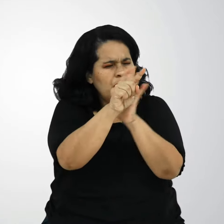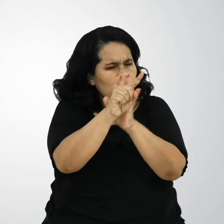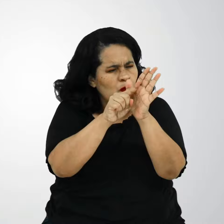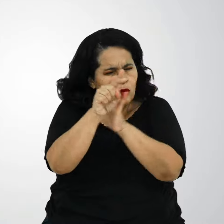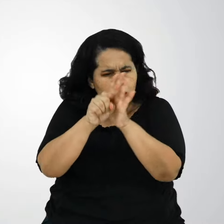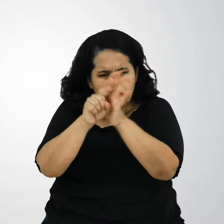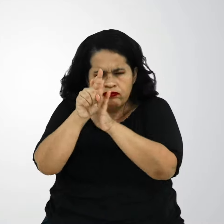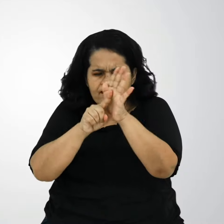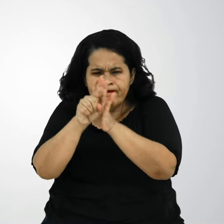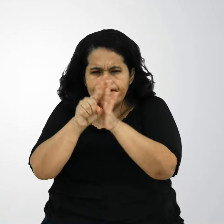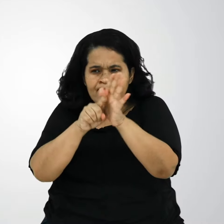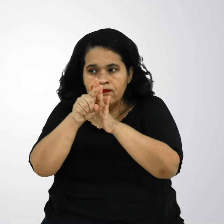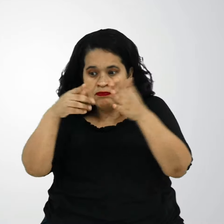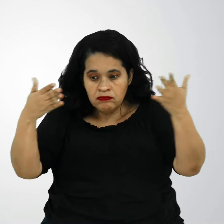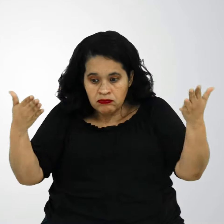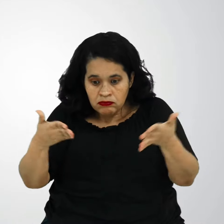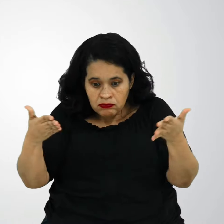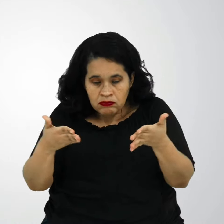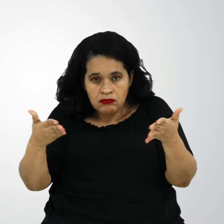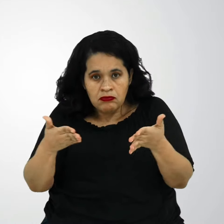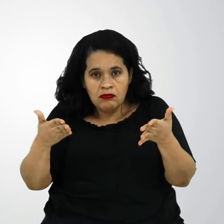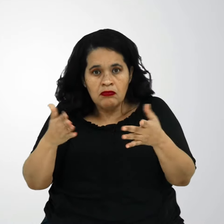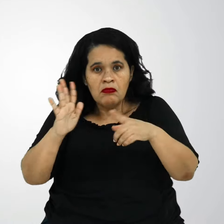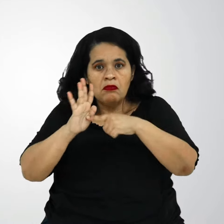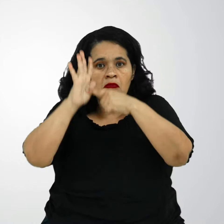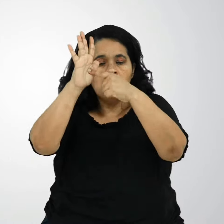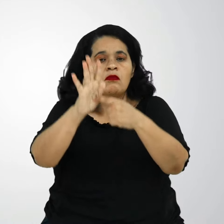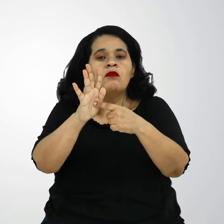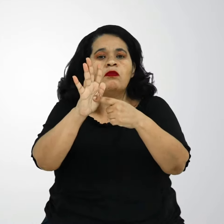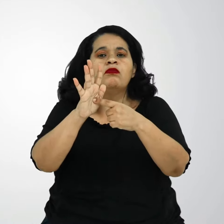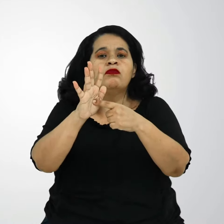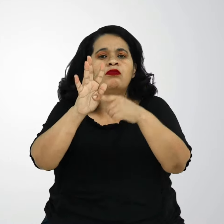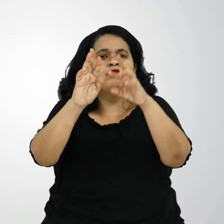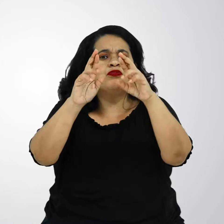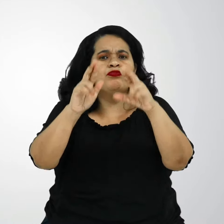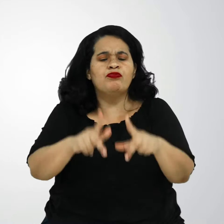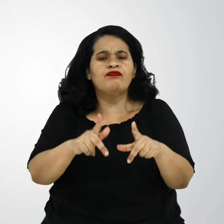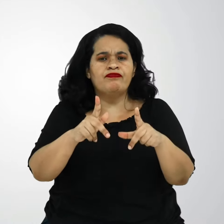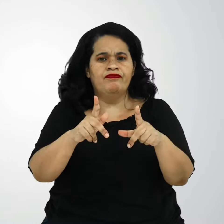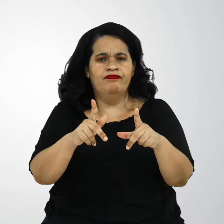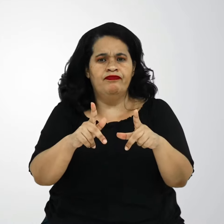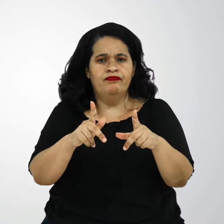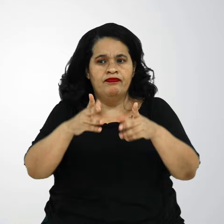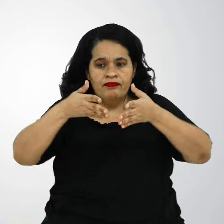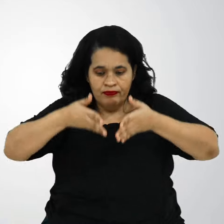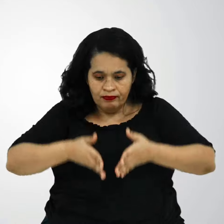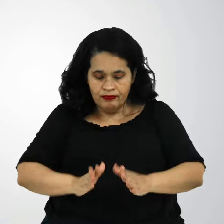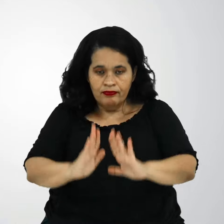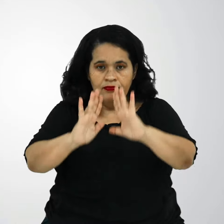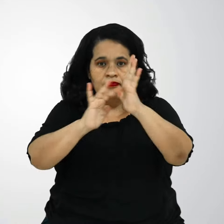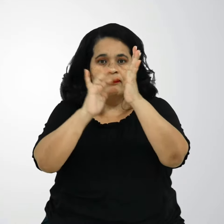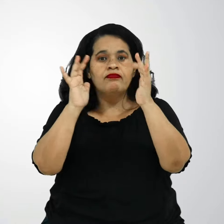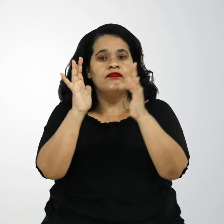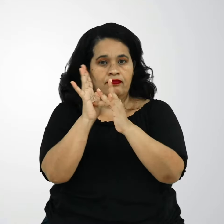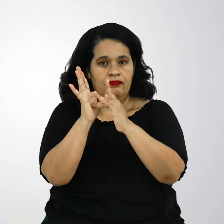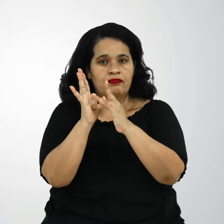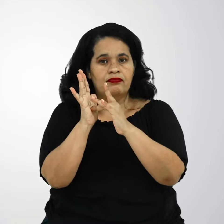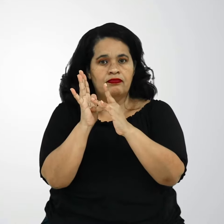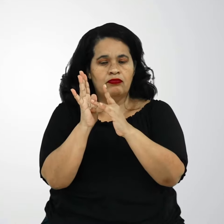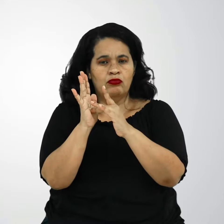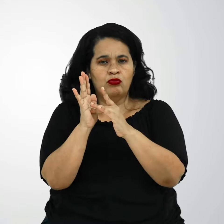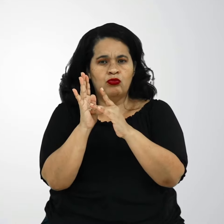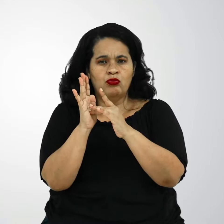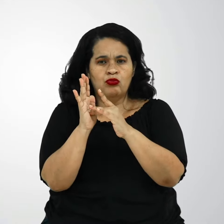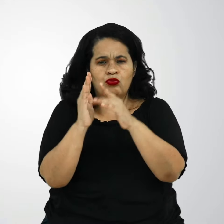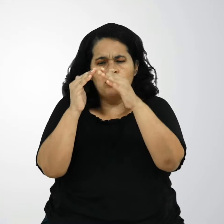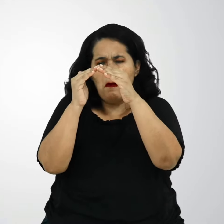recentes comprovam que essa diferença do ano de nascimento de Jesus é de, no mínimo, 4, né, pastor Elias? No mínimo